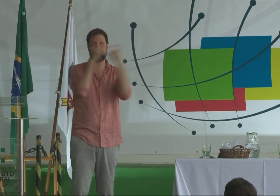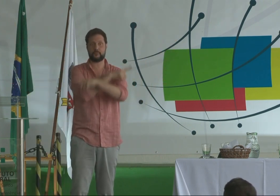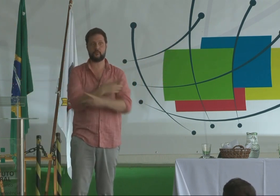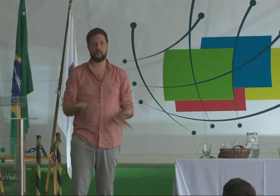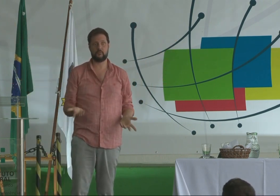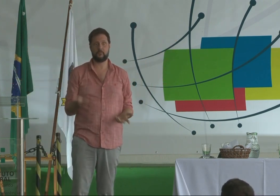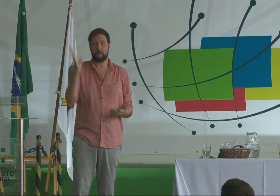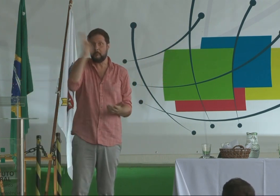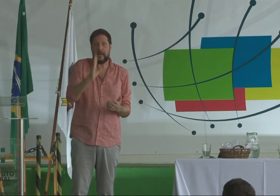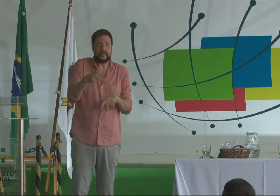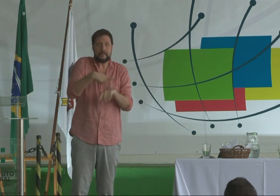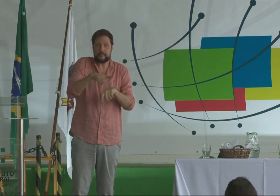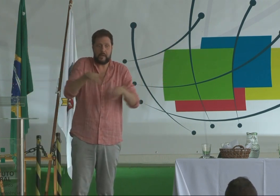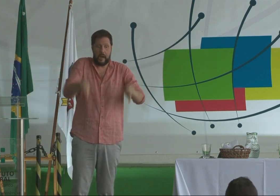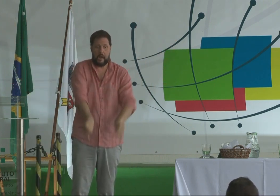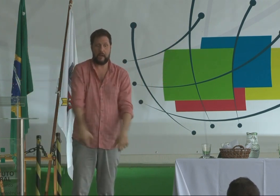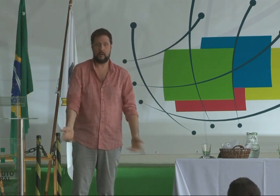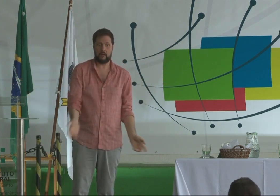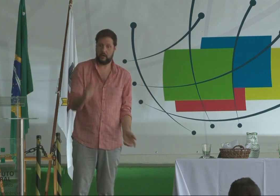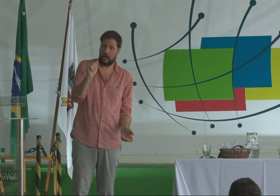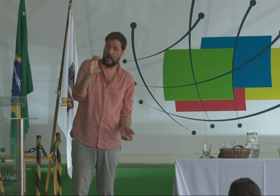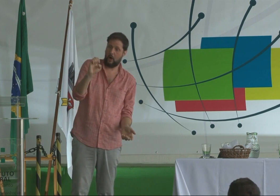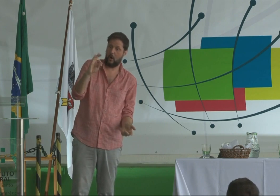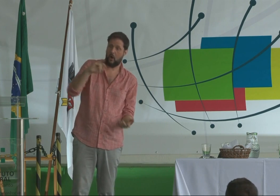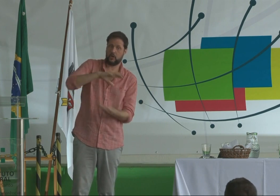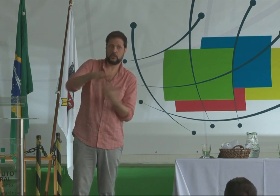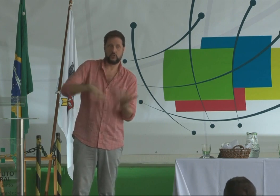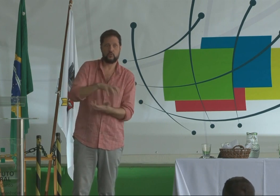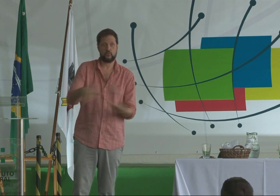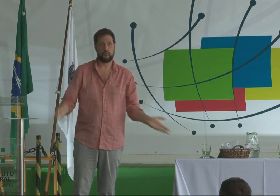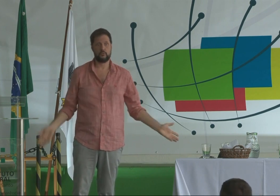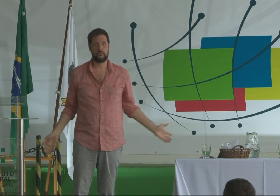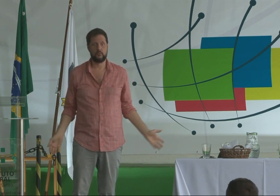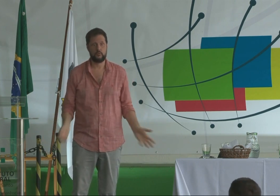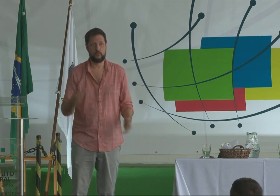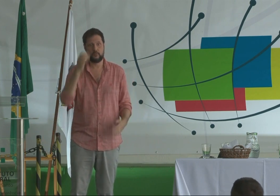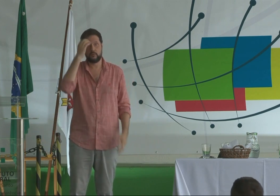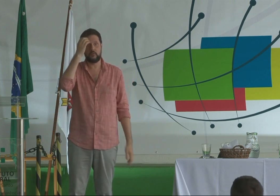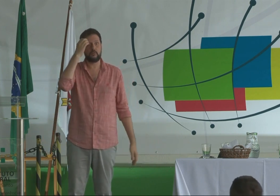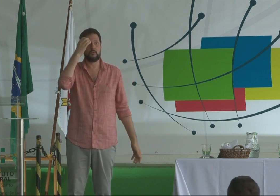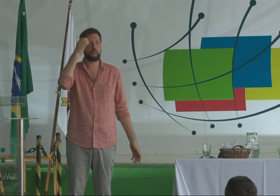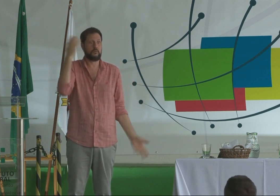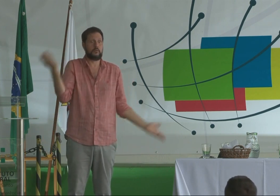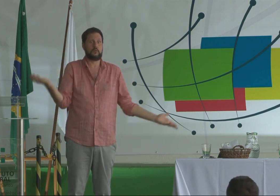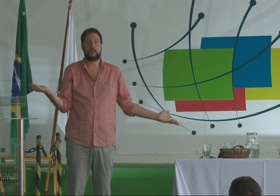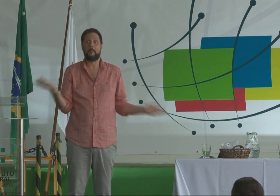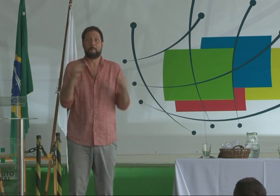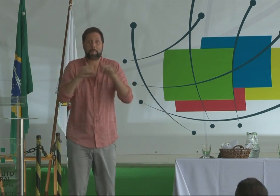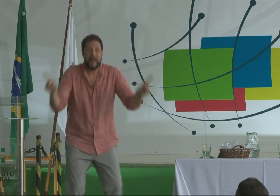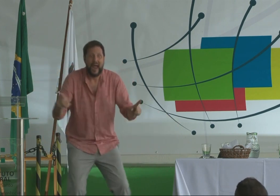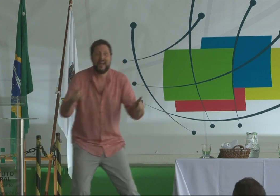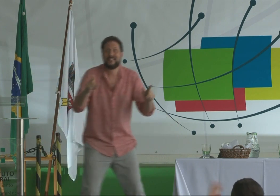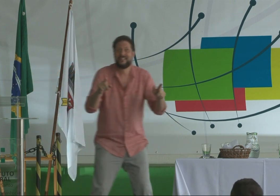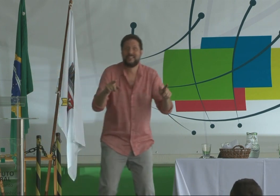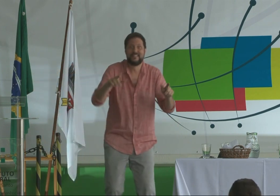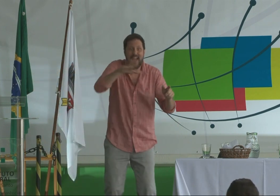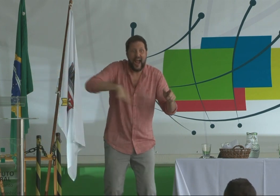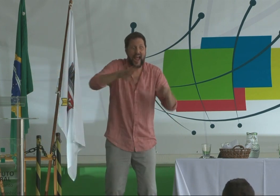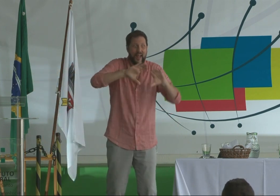movimentos. A gente vê hoje um Brasil caótico, né. As minorias, os escurridas,